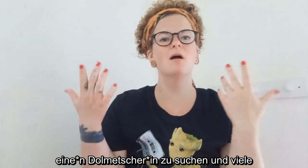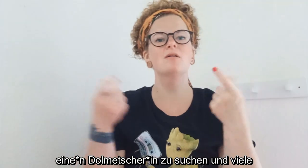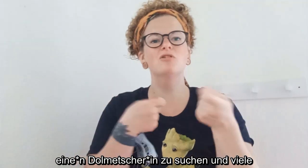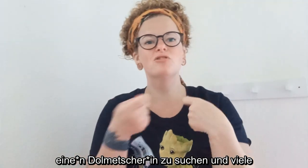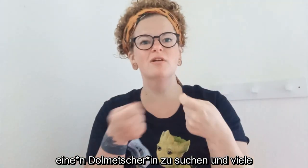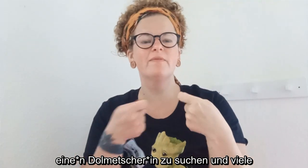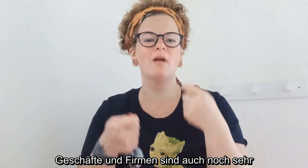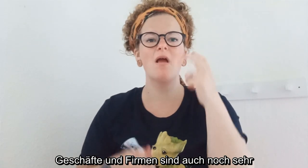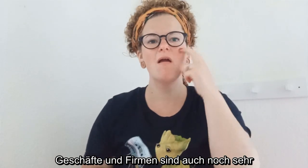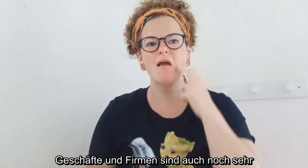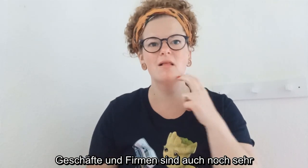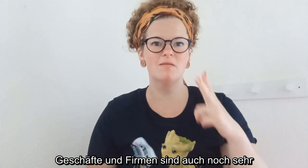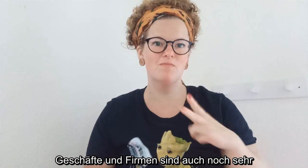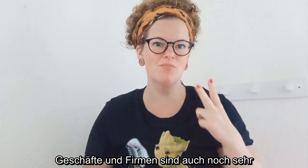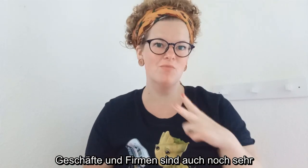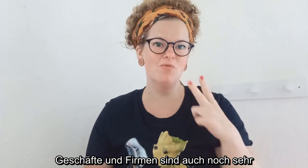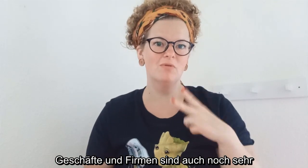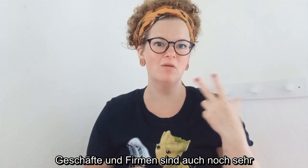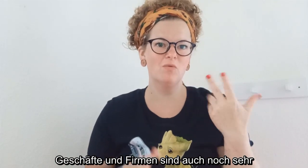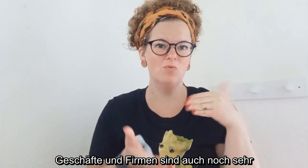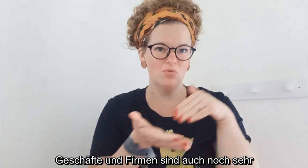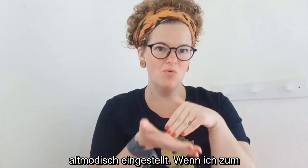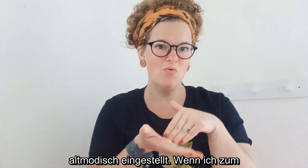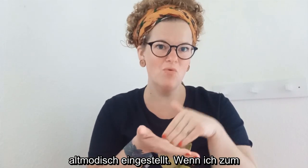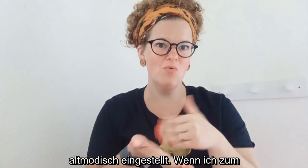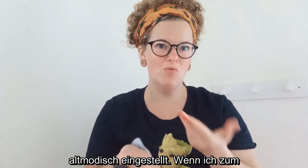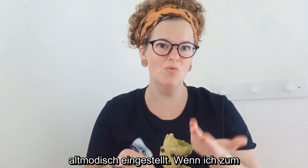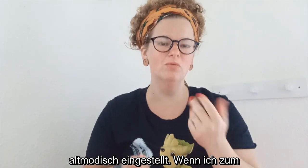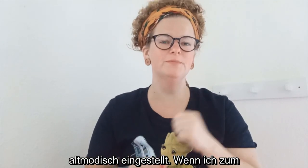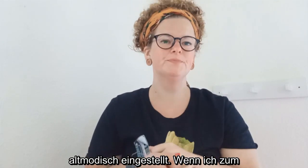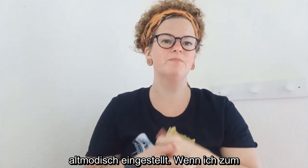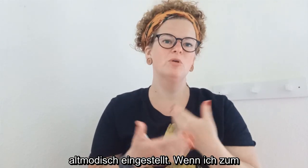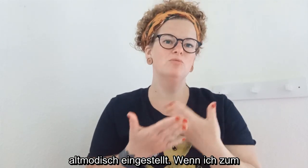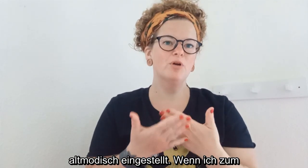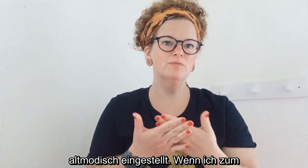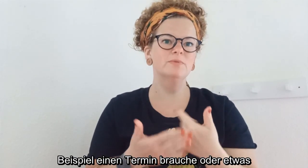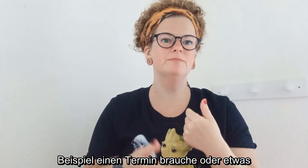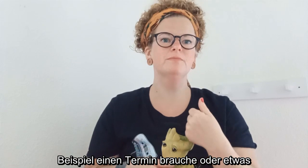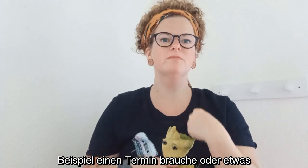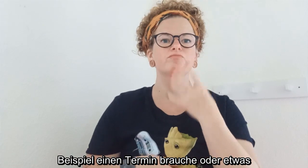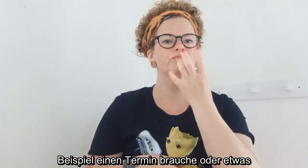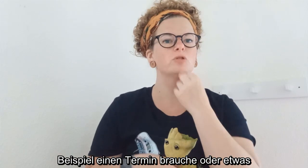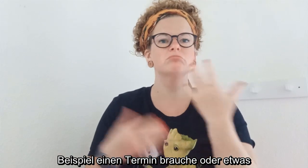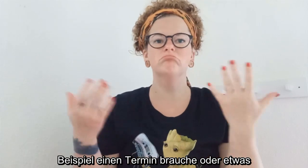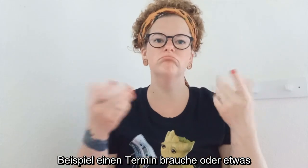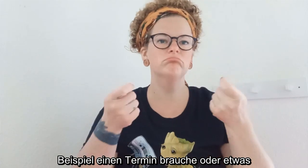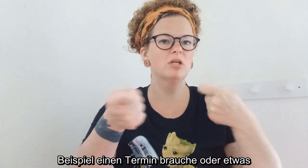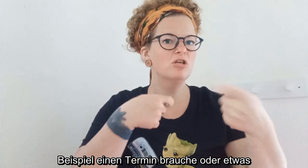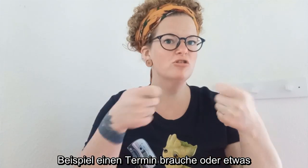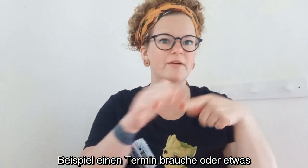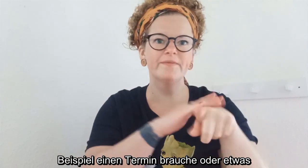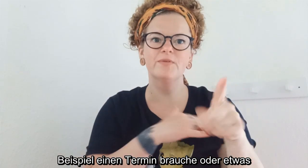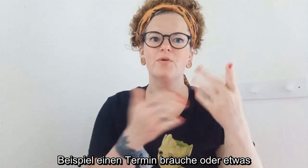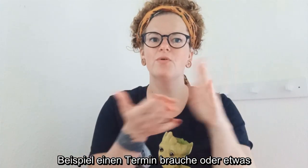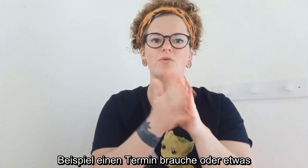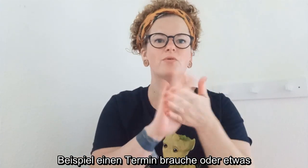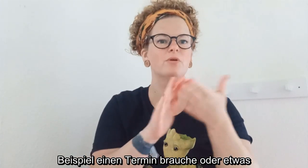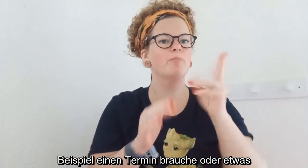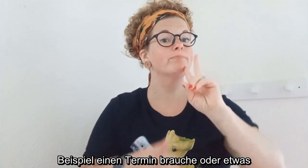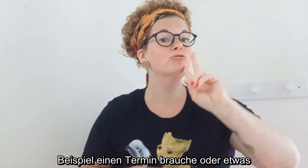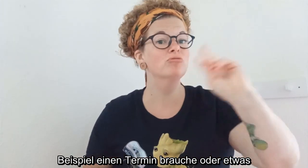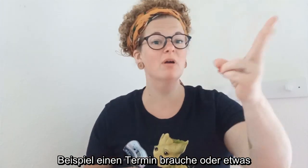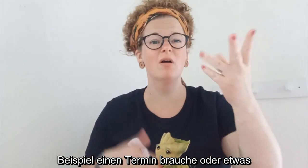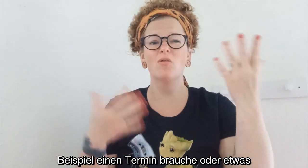Und viele Geschäfte und Firmen sind auch noch sehr altmodisch eingestellt Wenn ich zum Beispiel einen Termin